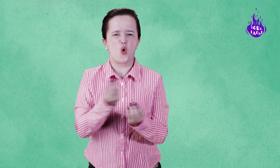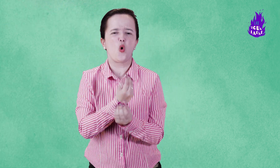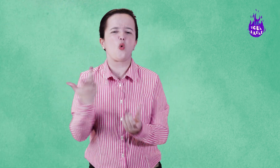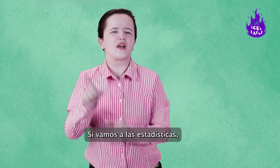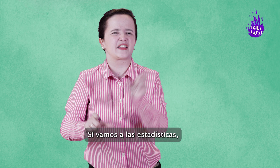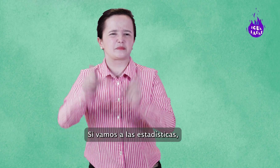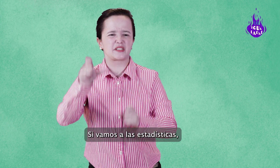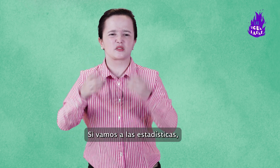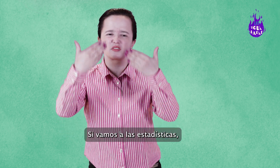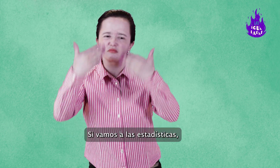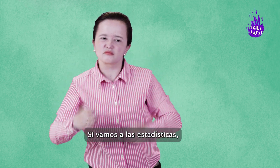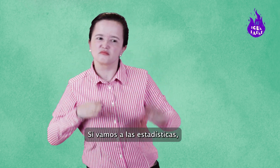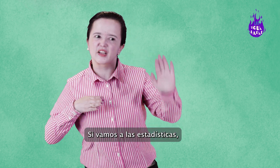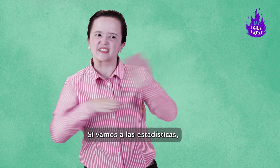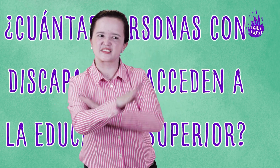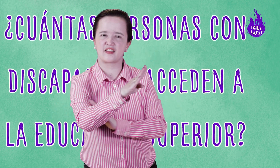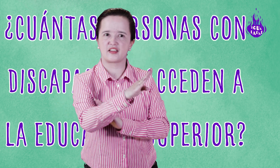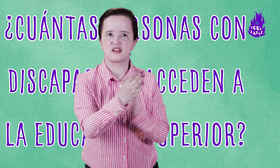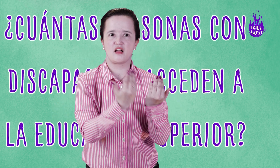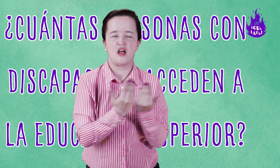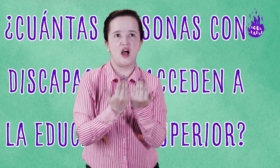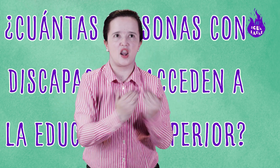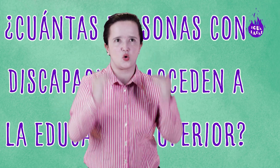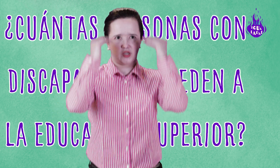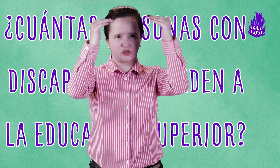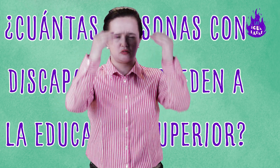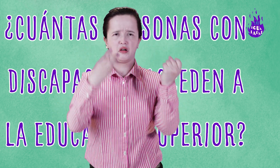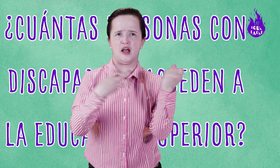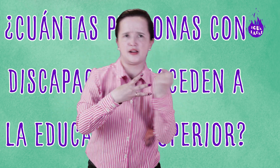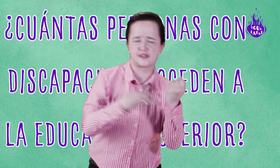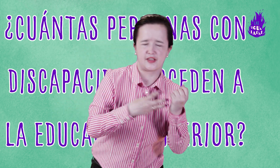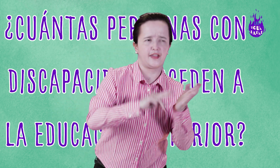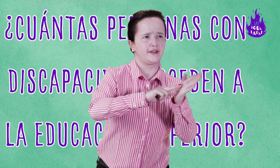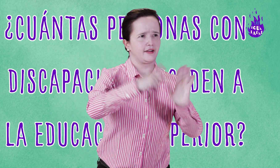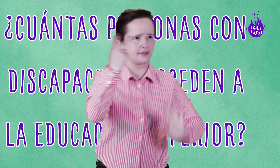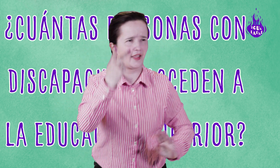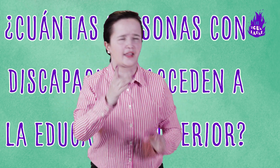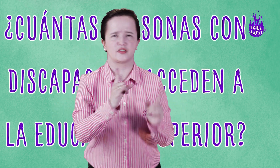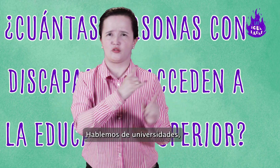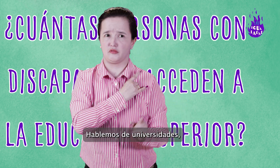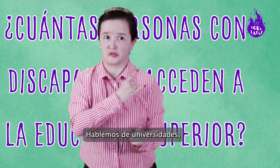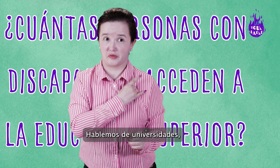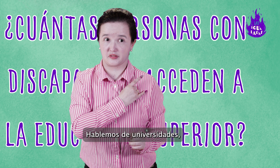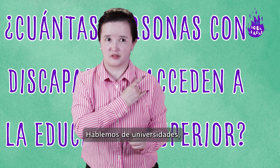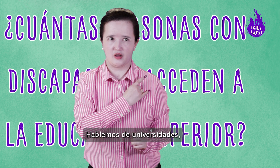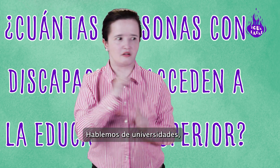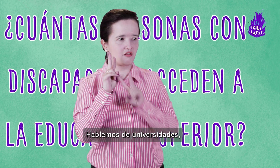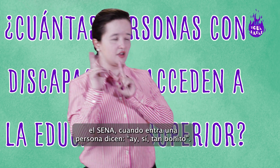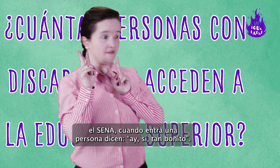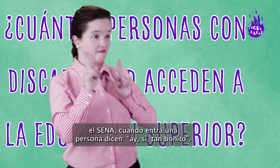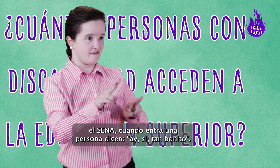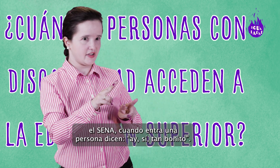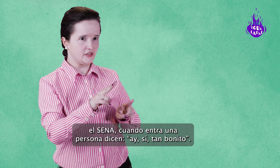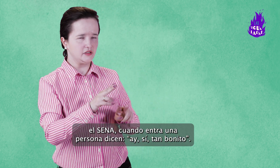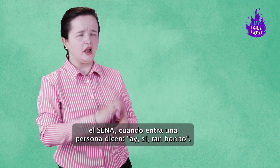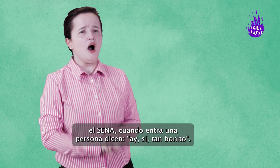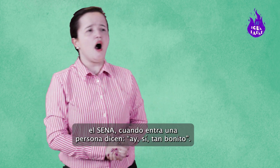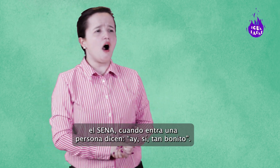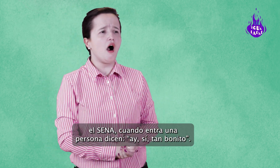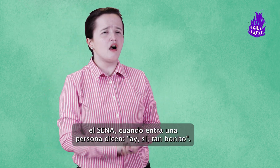Y vamos a las estadísticas, cuántas personas con discapacidad acceden a la educación superior. Hablemos de universidades, el SENA. Dicen, ay,